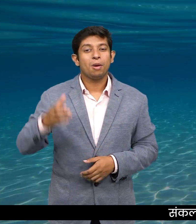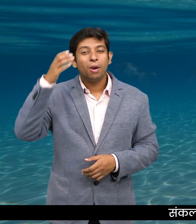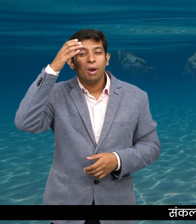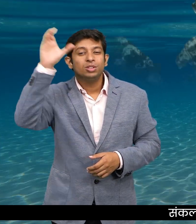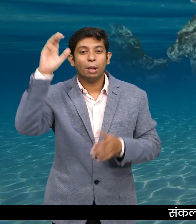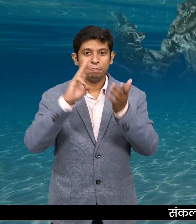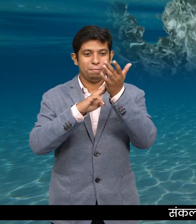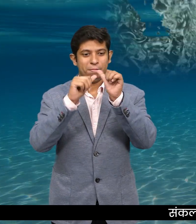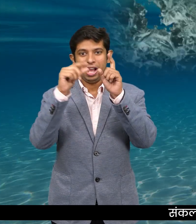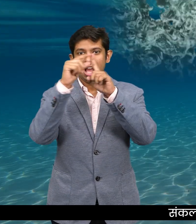संकल्पना नकाशा.